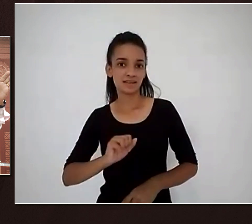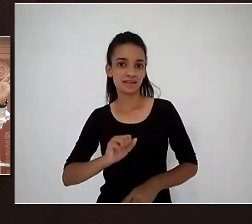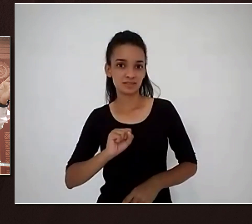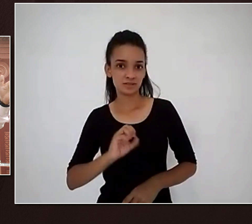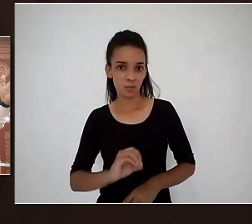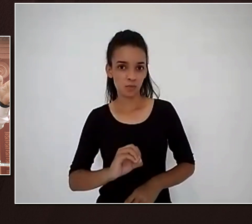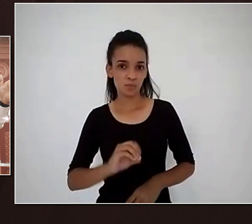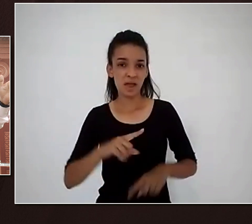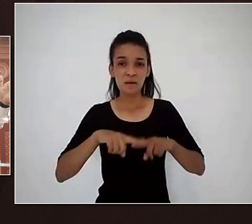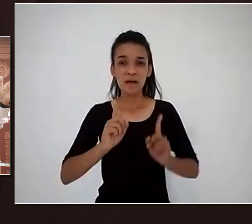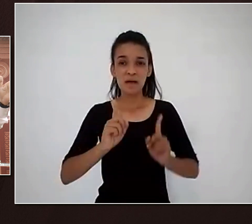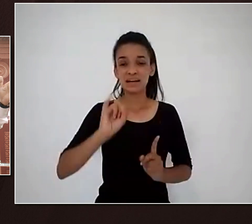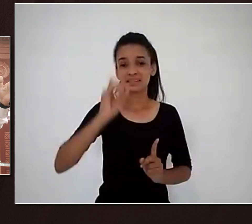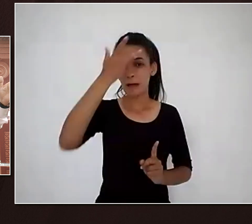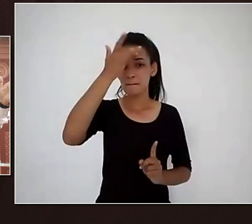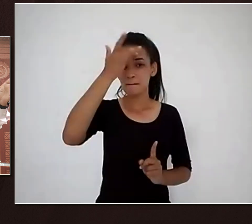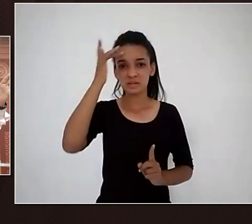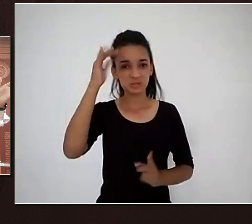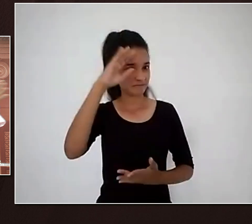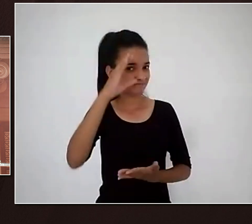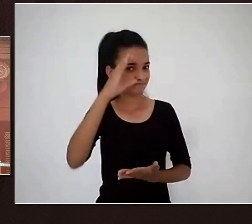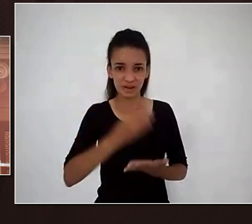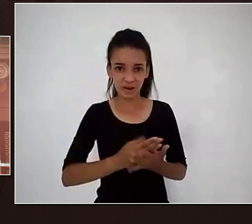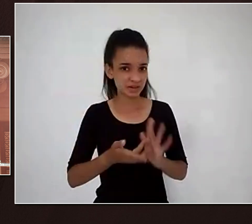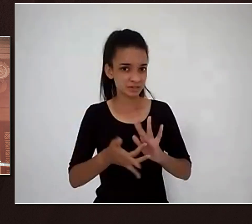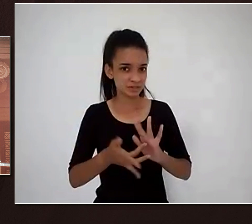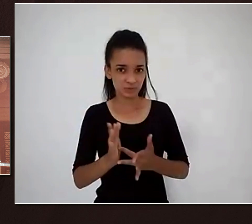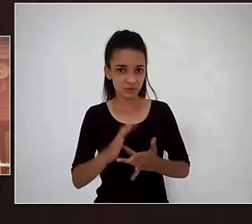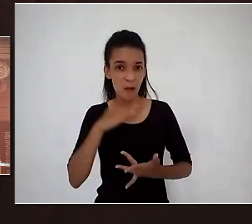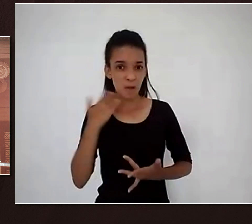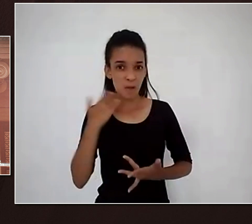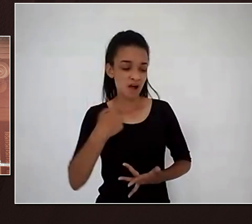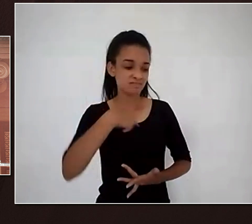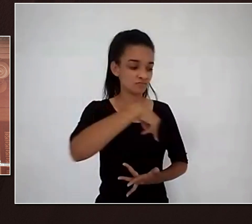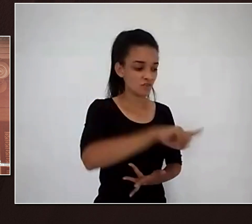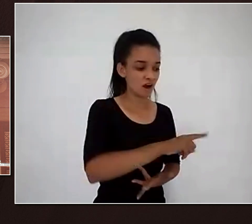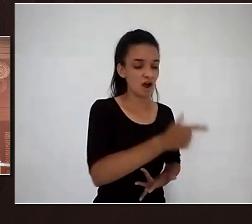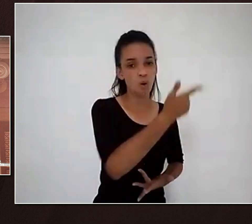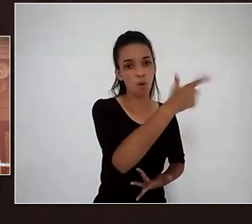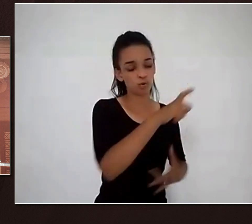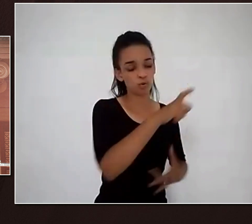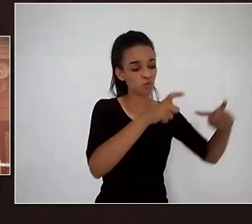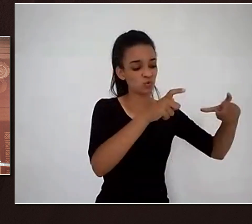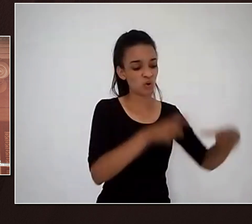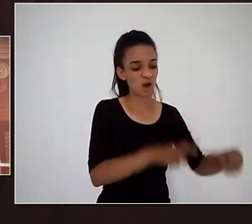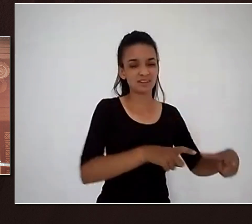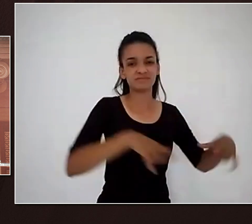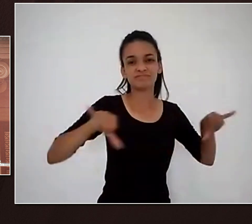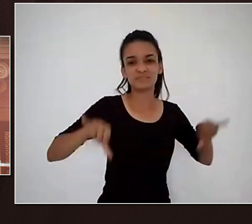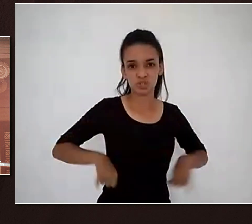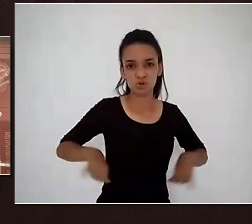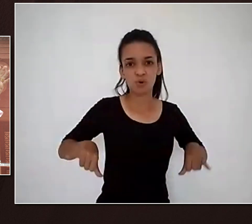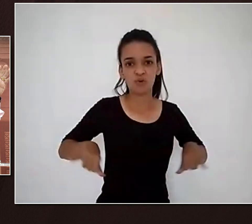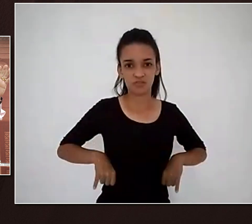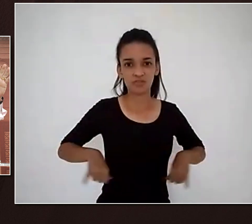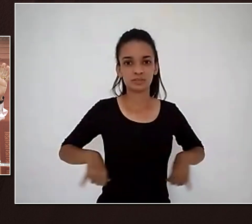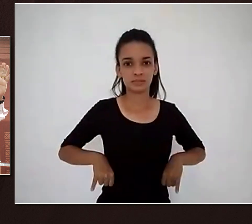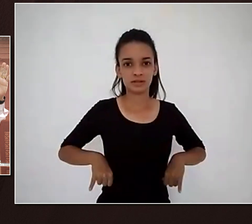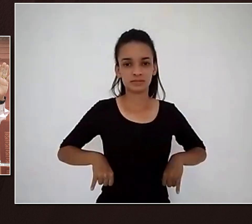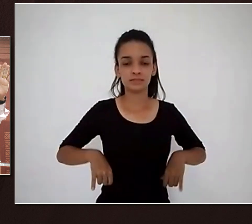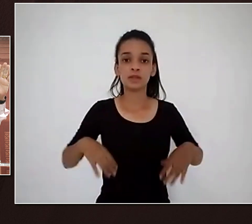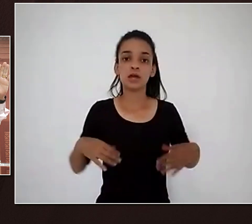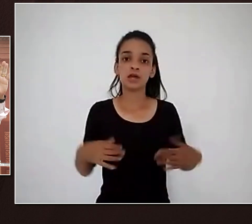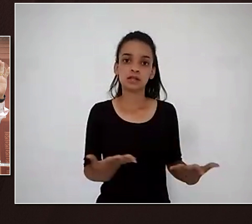onde está aquele rico de Lucas 16. Então, o paraíso é a sessão agradável e a